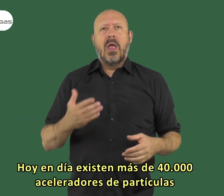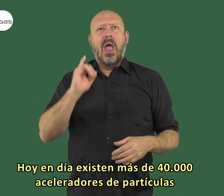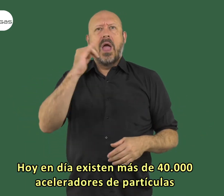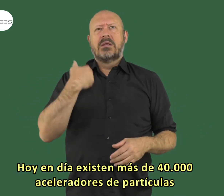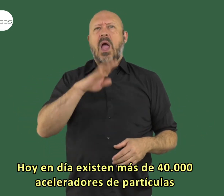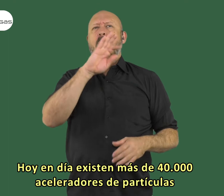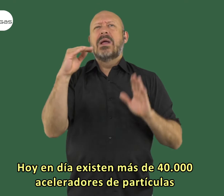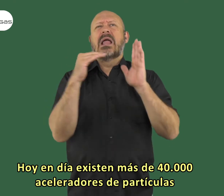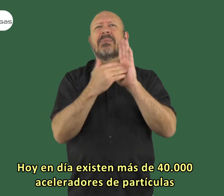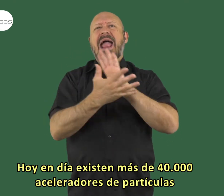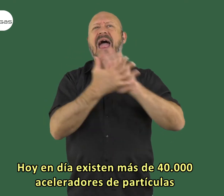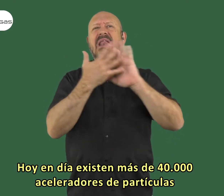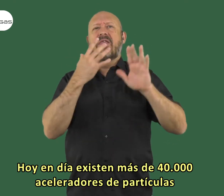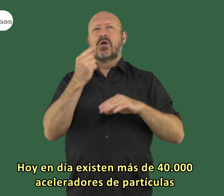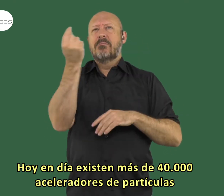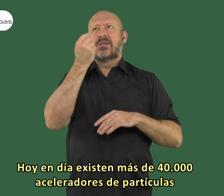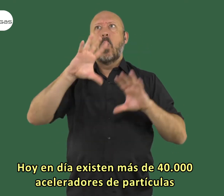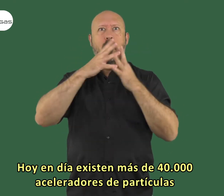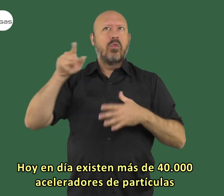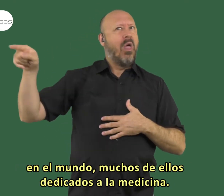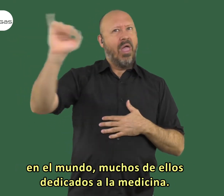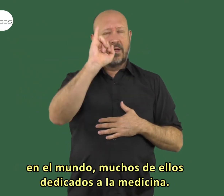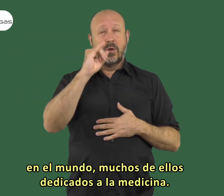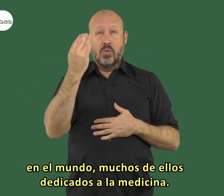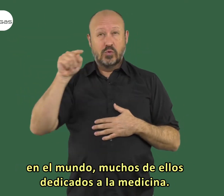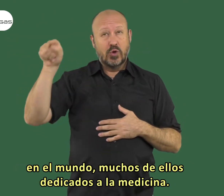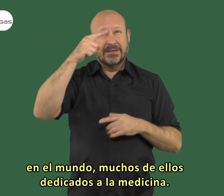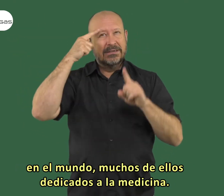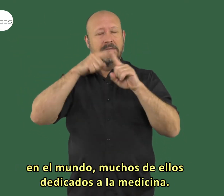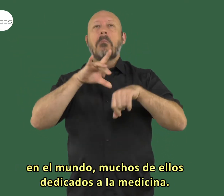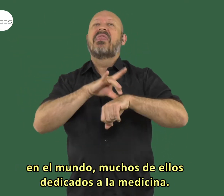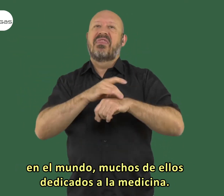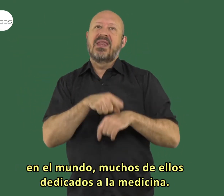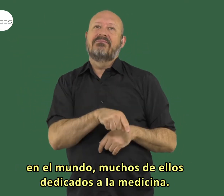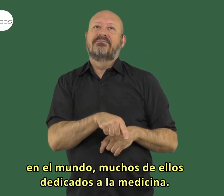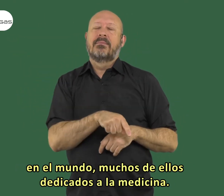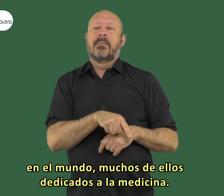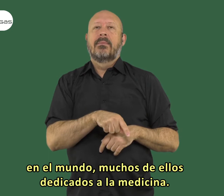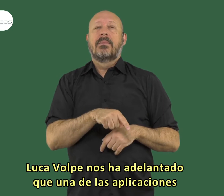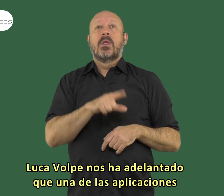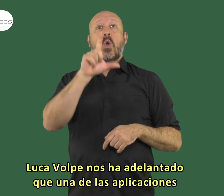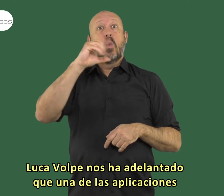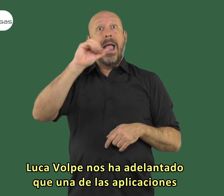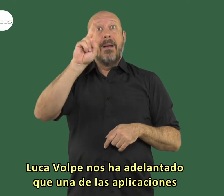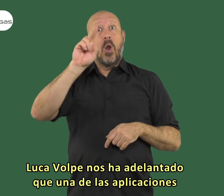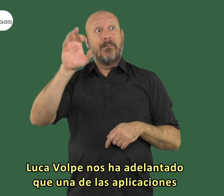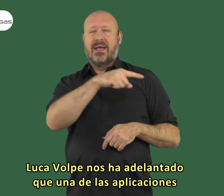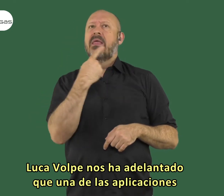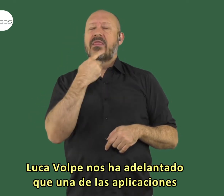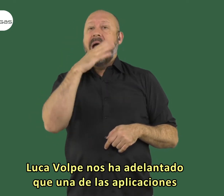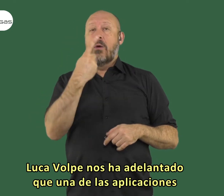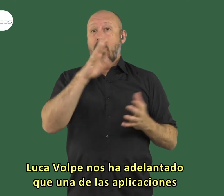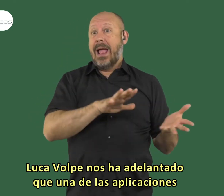Hoy en día existen más de 40.000 aceleradores de partículas en el mundo, muchos de ellos dedicados a la medicina. Luca Volpe